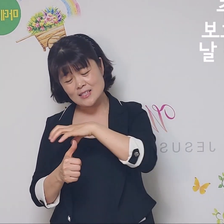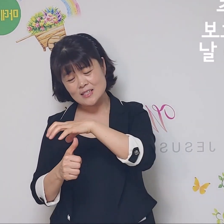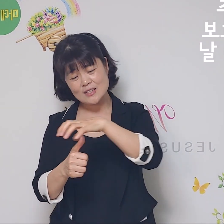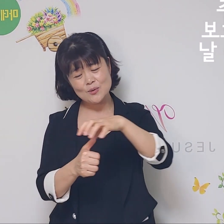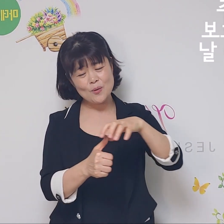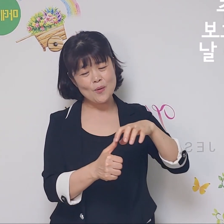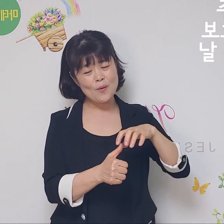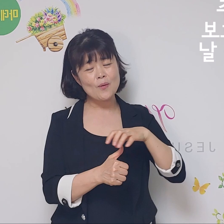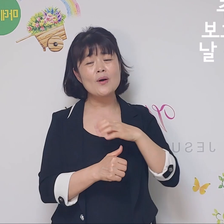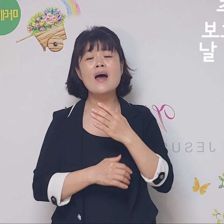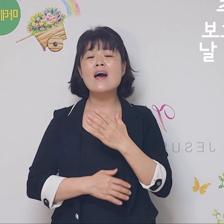보호하시고